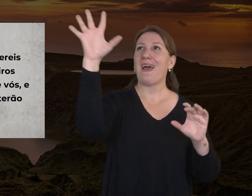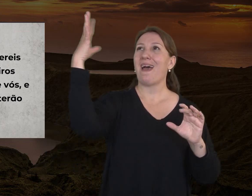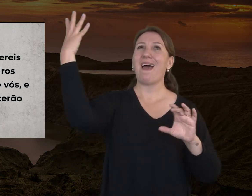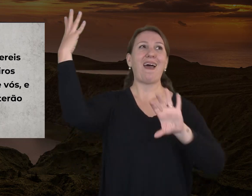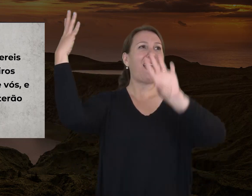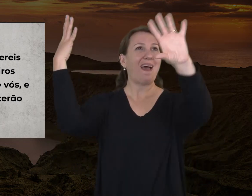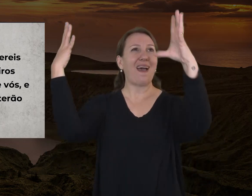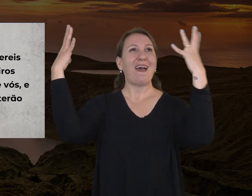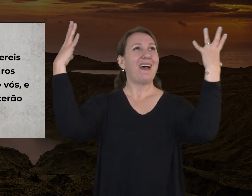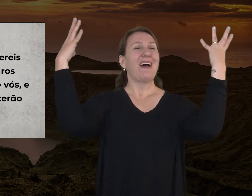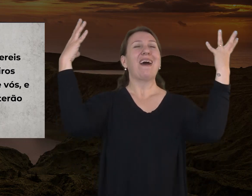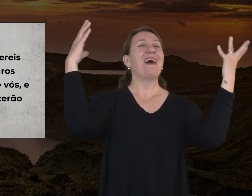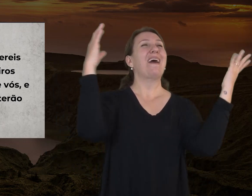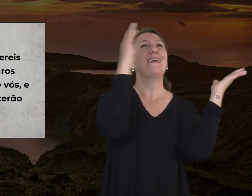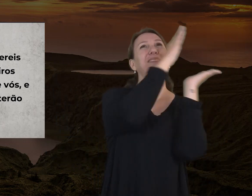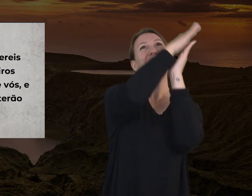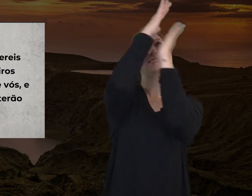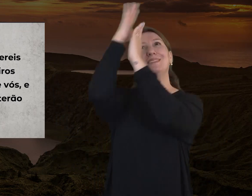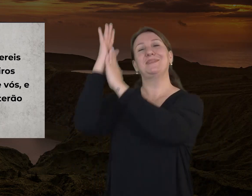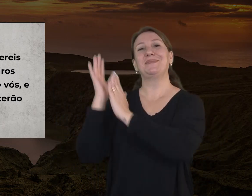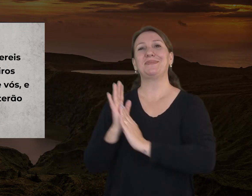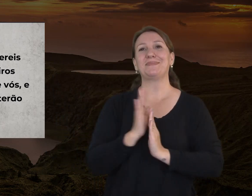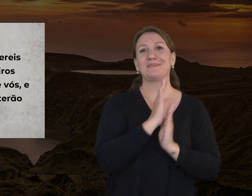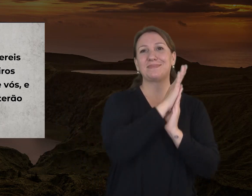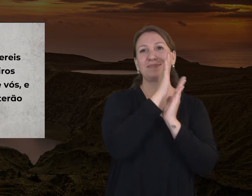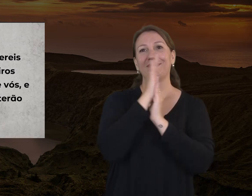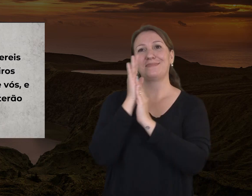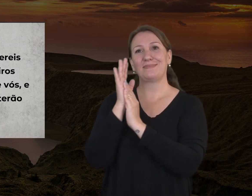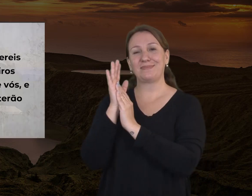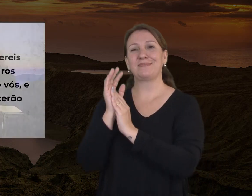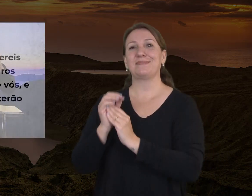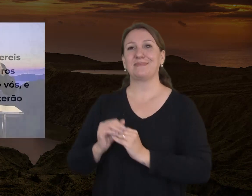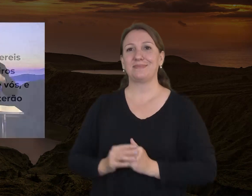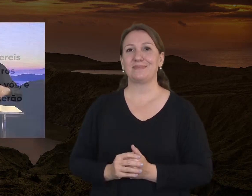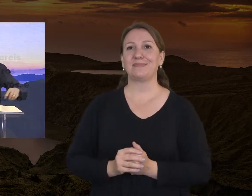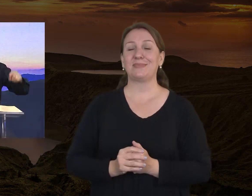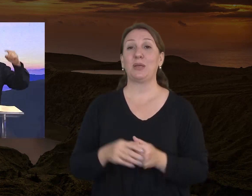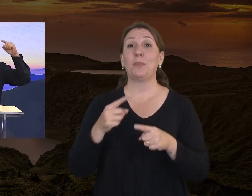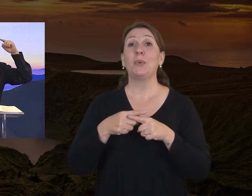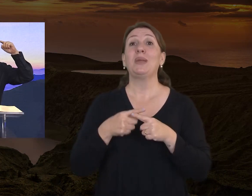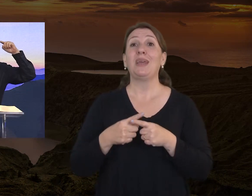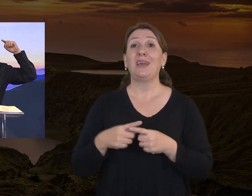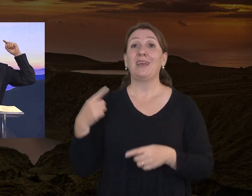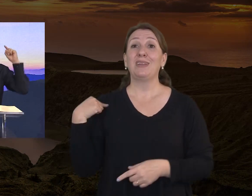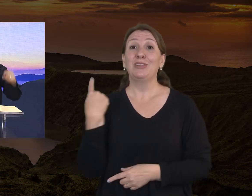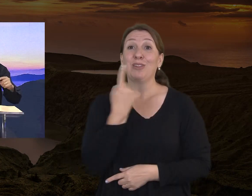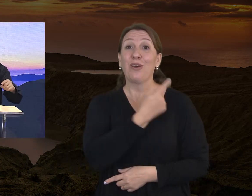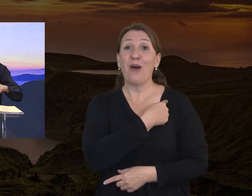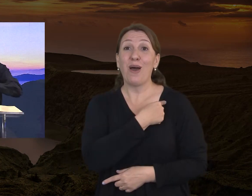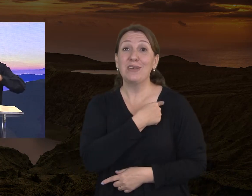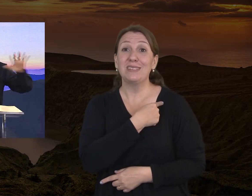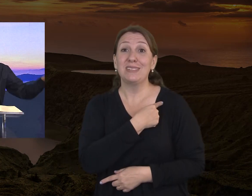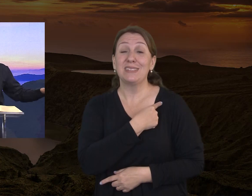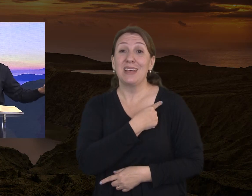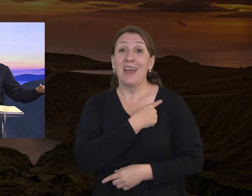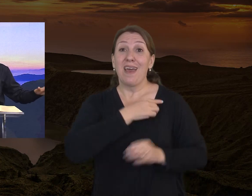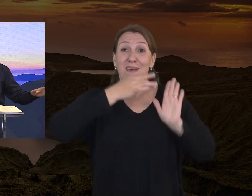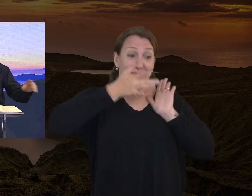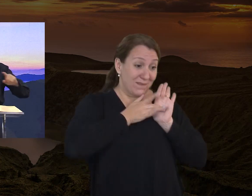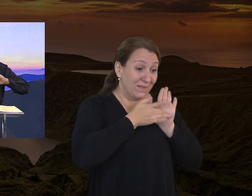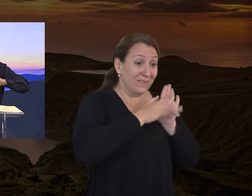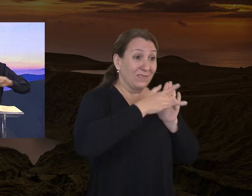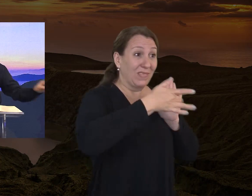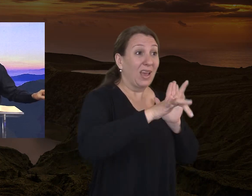do campo baterão palmas. Eles vão bater palmas para nós, porque nós libertamos essa criação